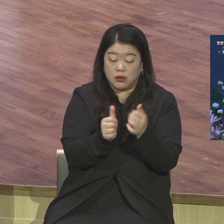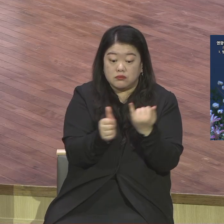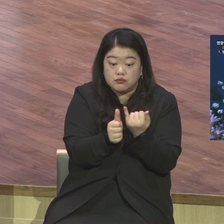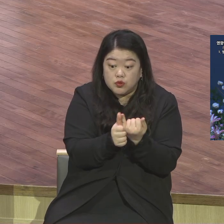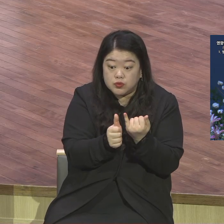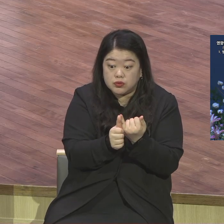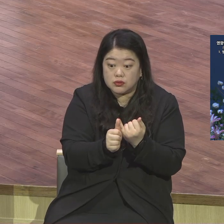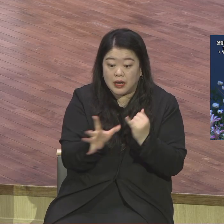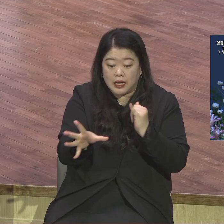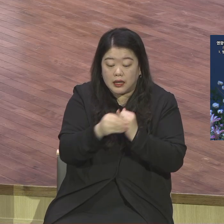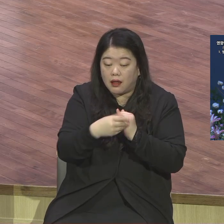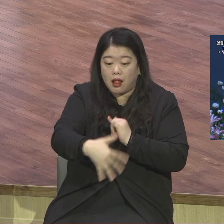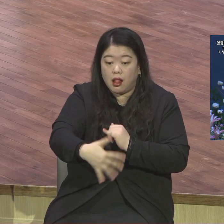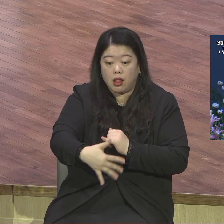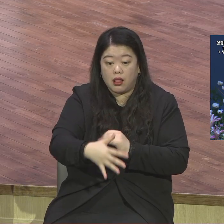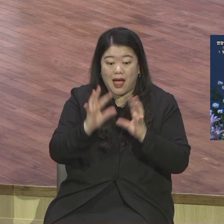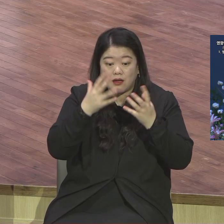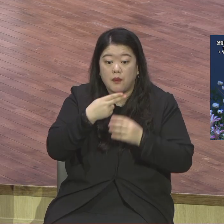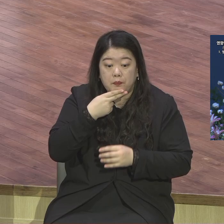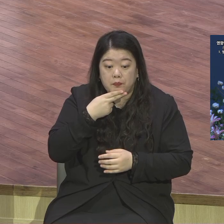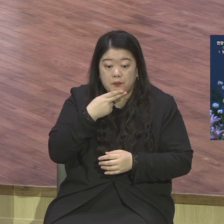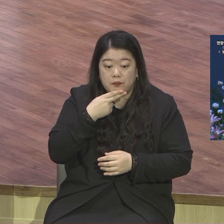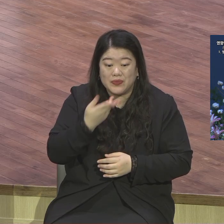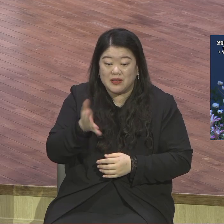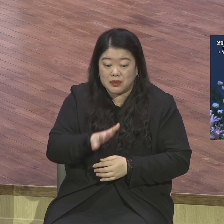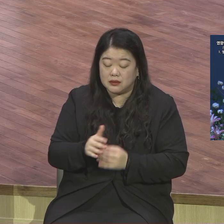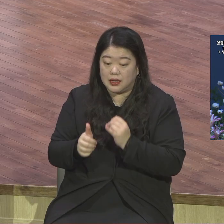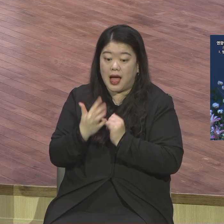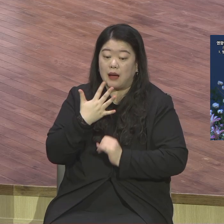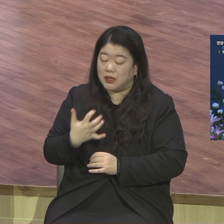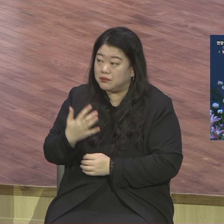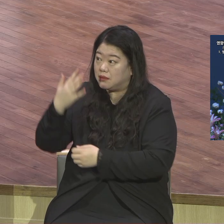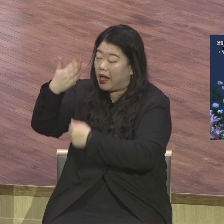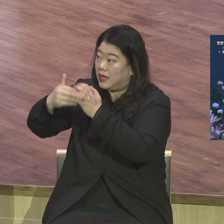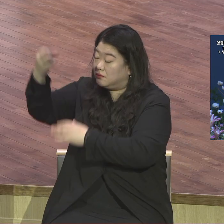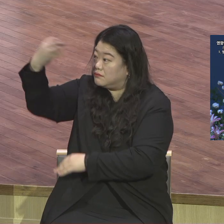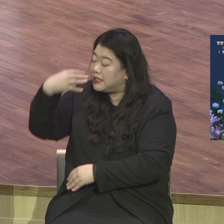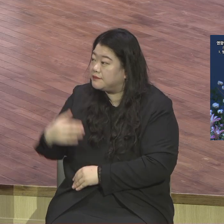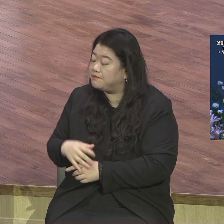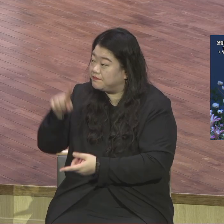하나님이 말씀하시니까 믿었더라. 그래서 믿었더라.